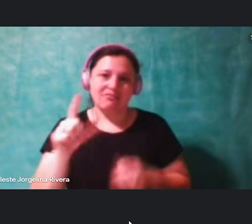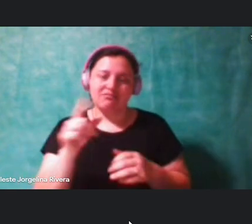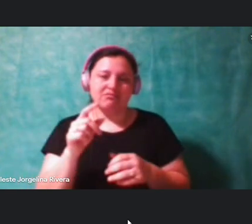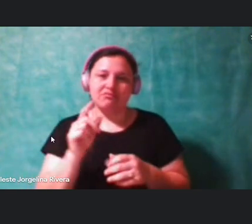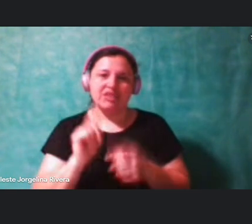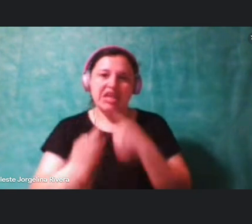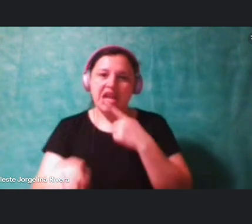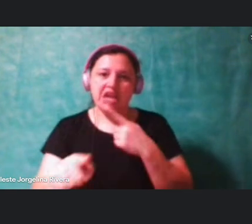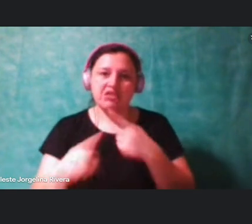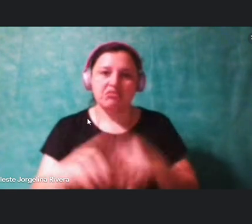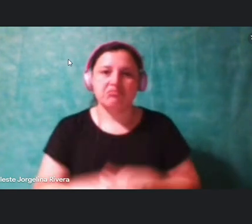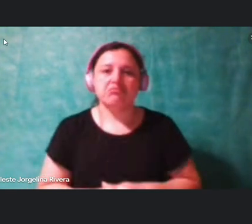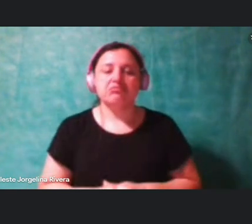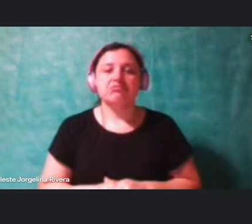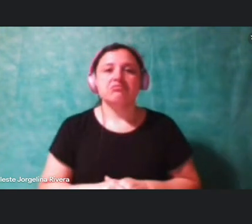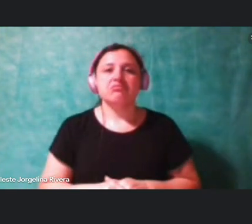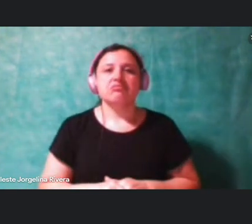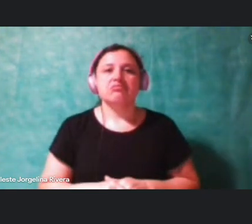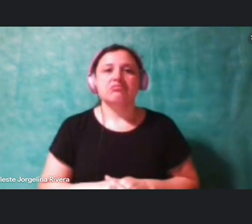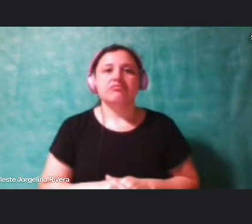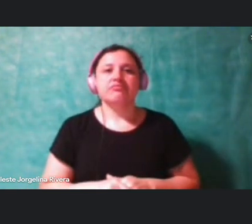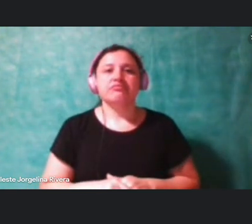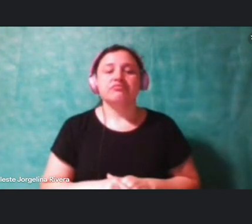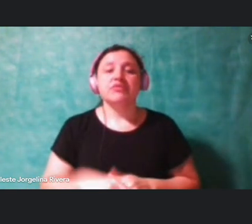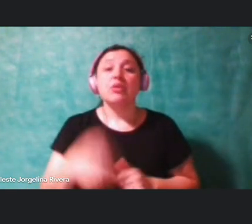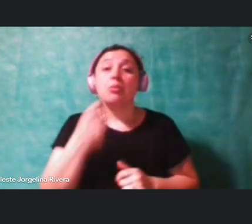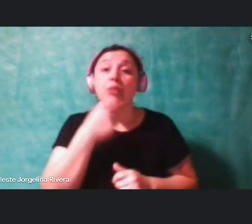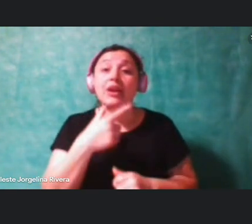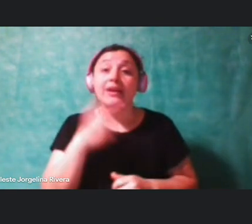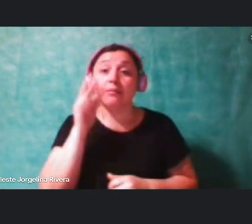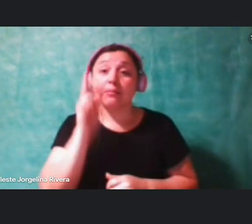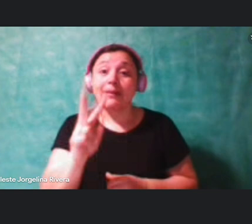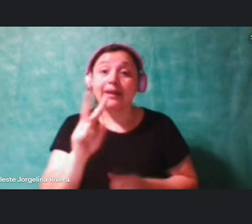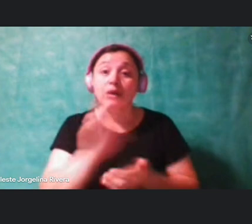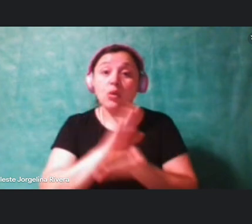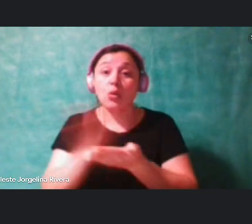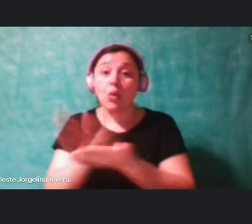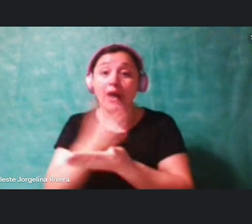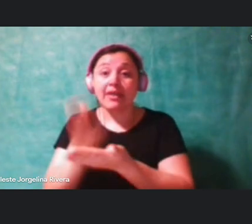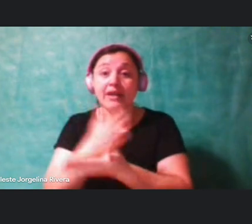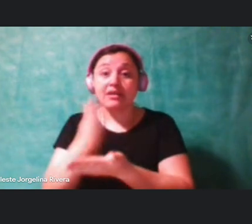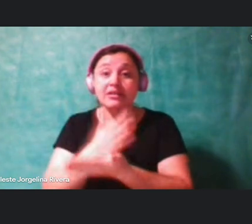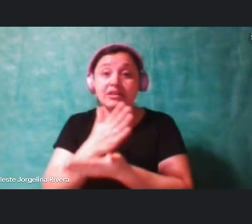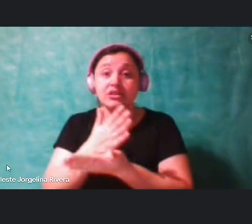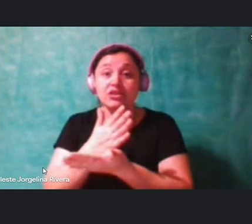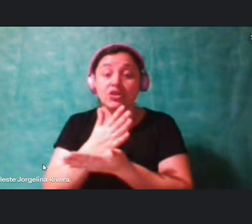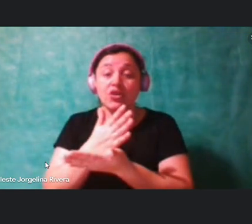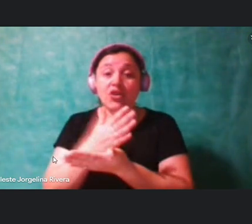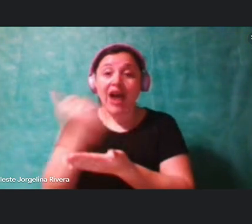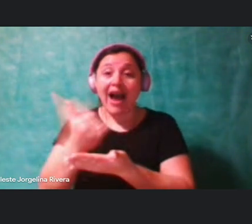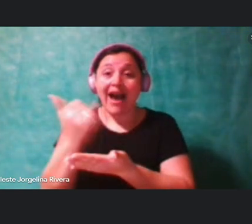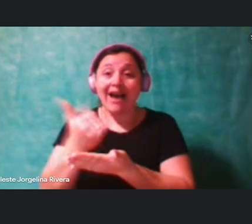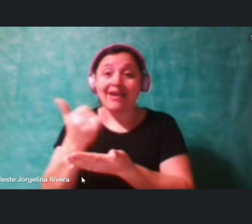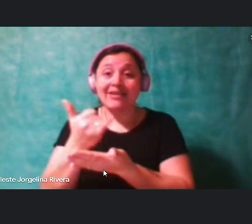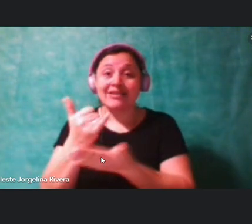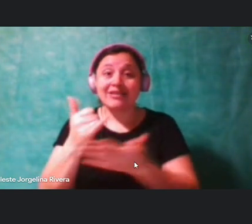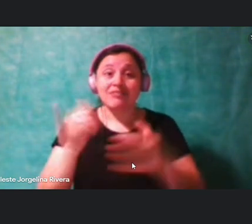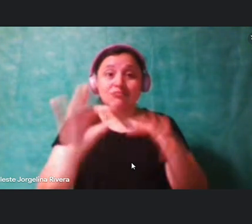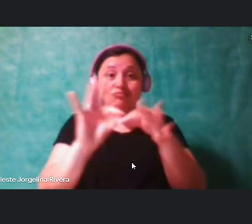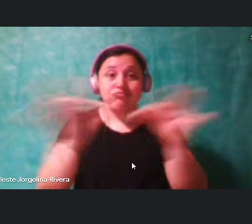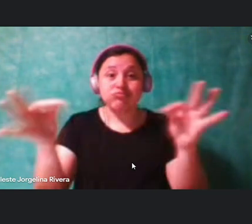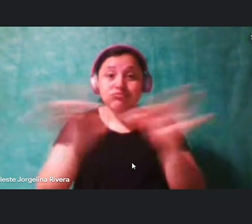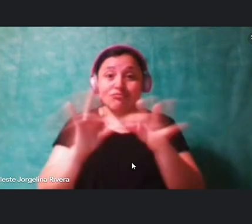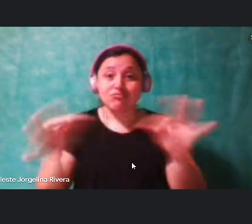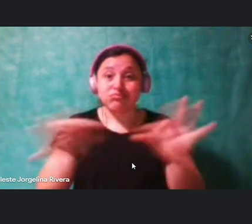Entonces, ustedes tienen en el cuadernillo este apunte, ¿sí? Esto de acá, que tienen algunos